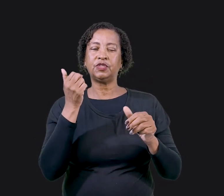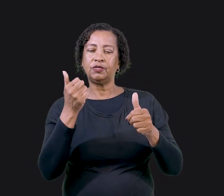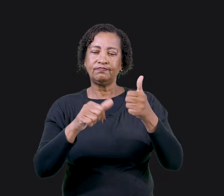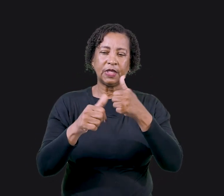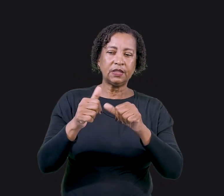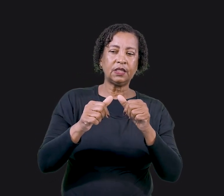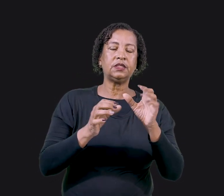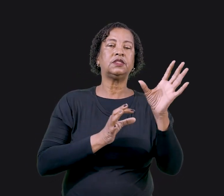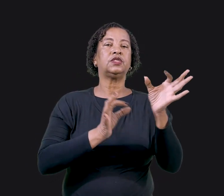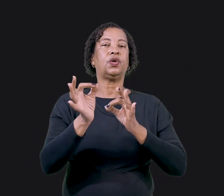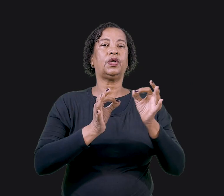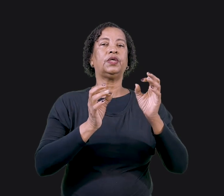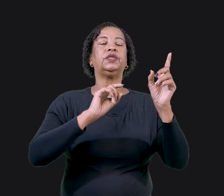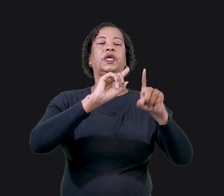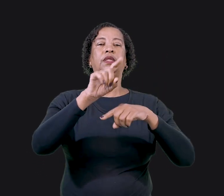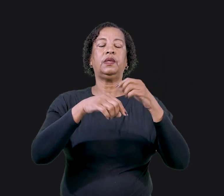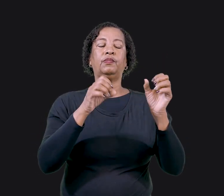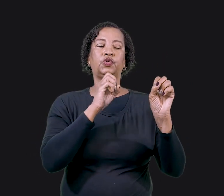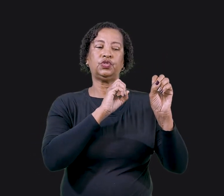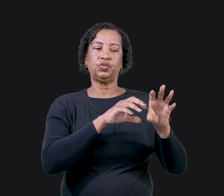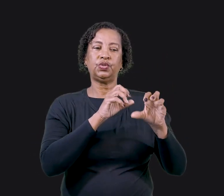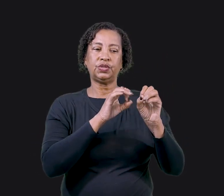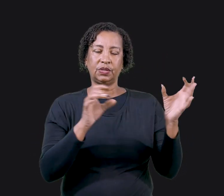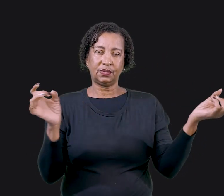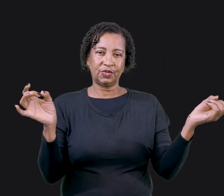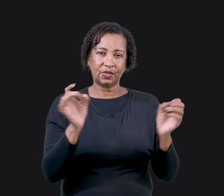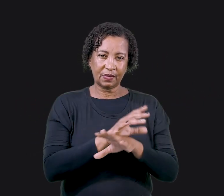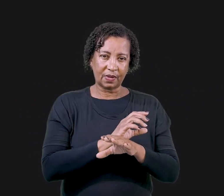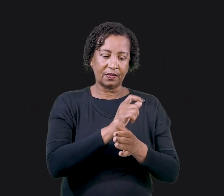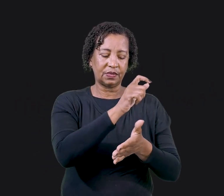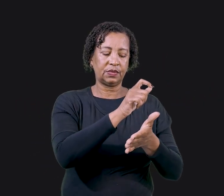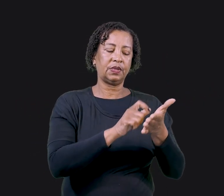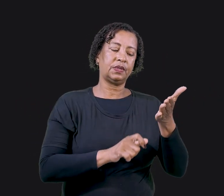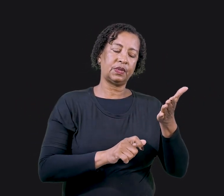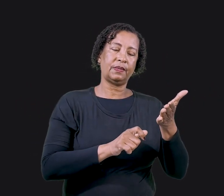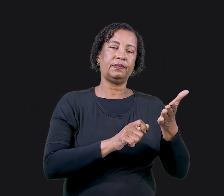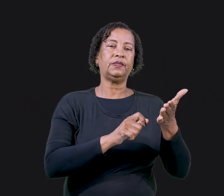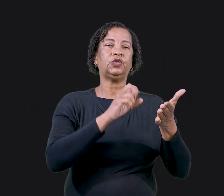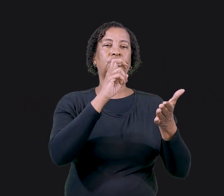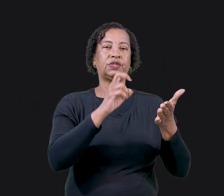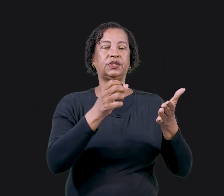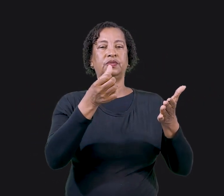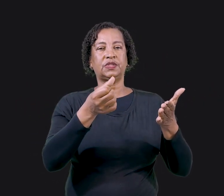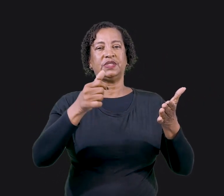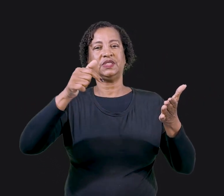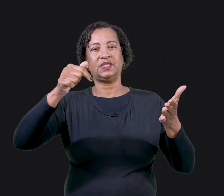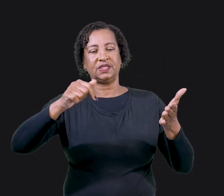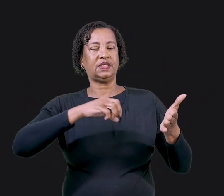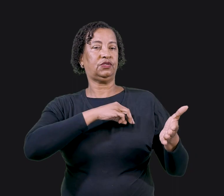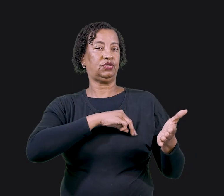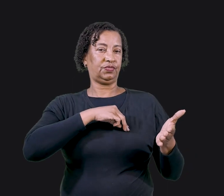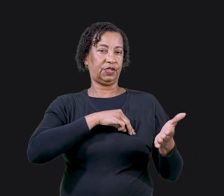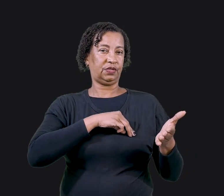organiza. Quando Jesus encerra os ensinamentos de Mateus 5, 6 e 7, ele leva seus ensinamentos a um